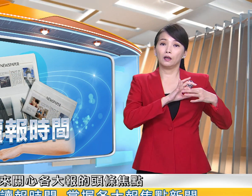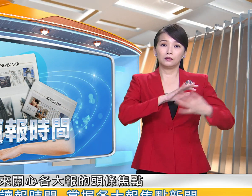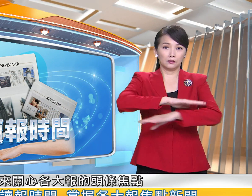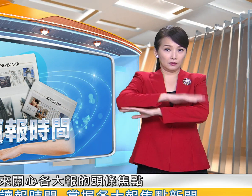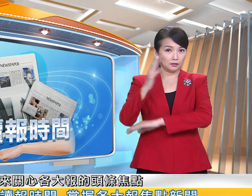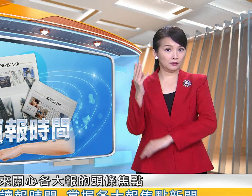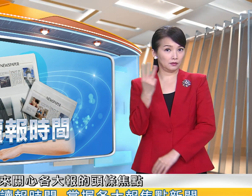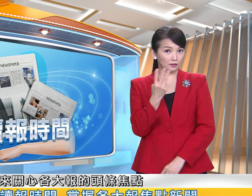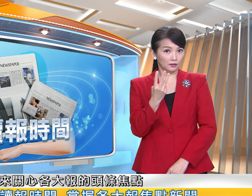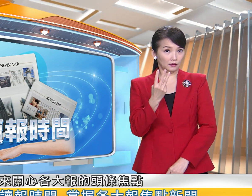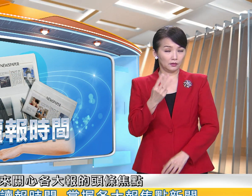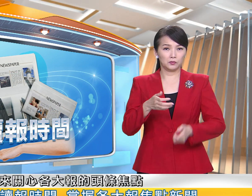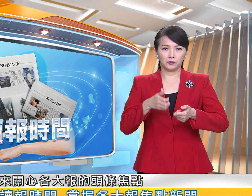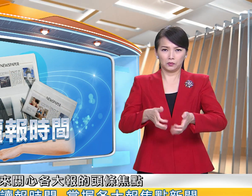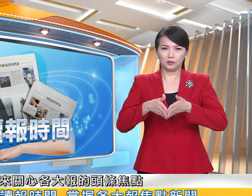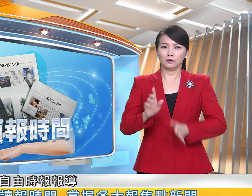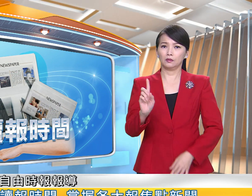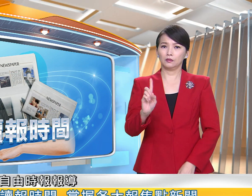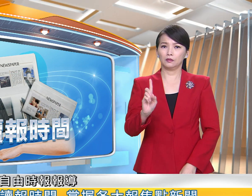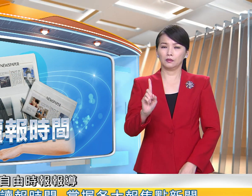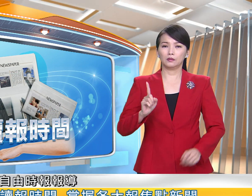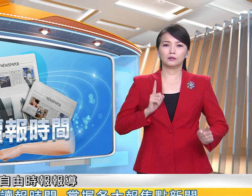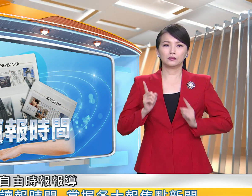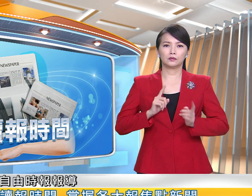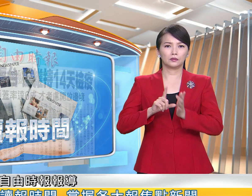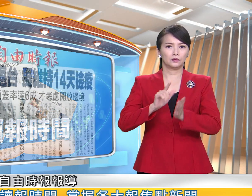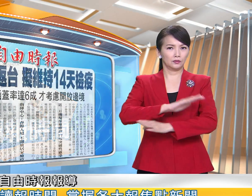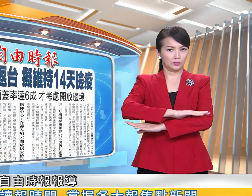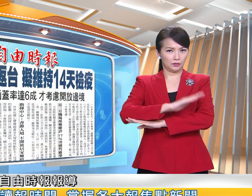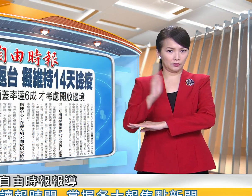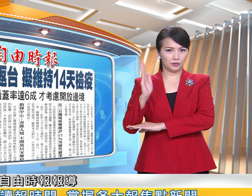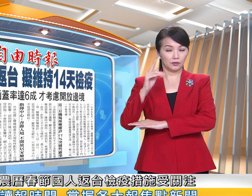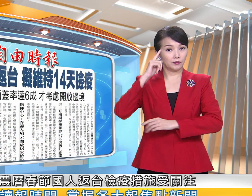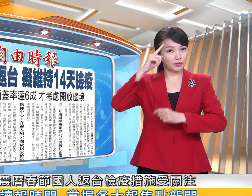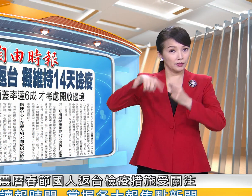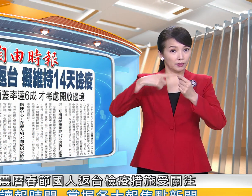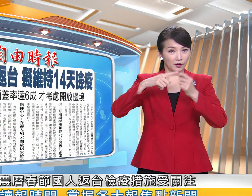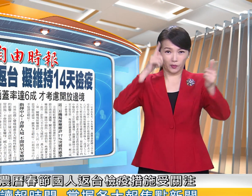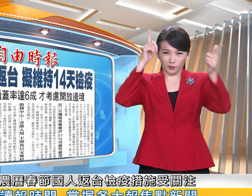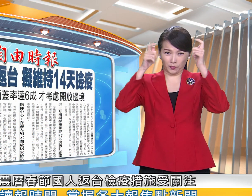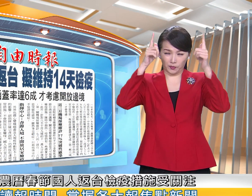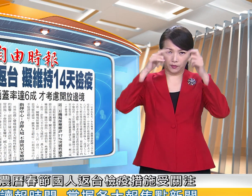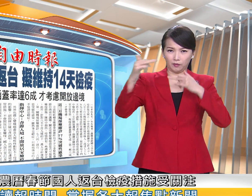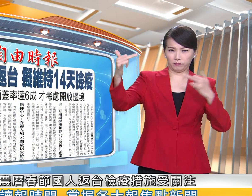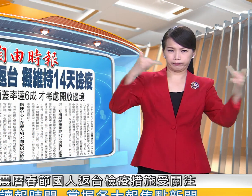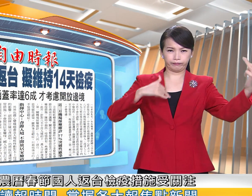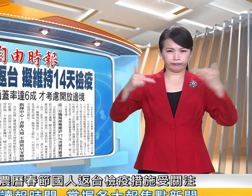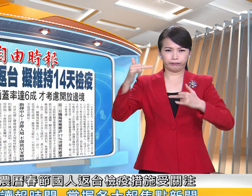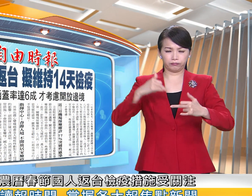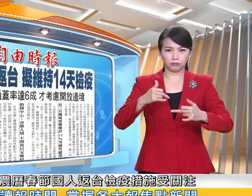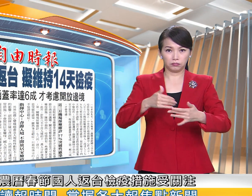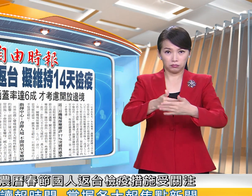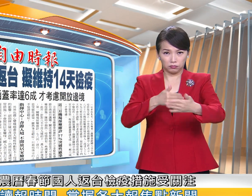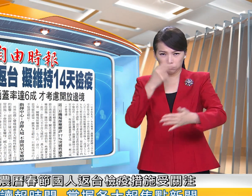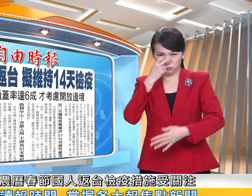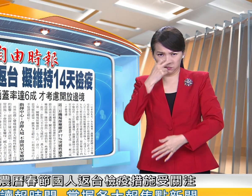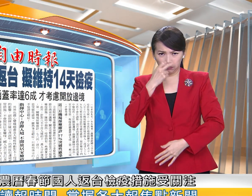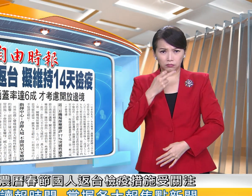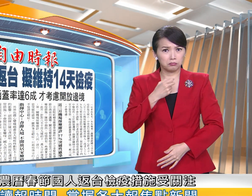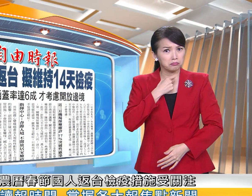来关心各大报的头条焦点。自由时报报道，农历春节国人返台检疫措施